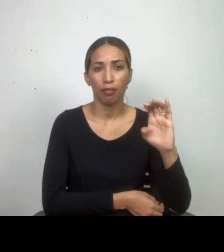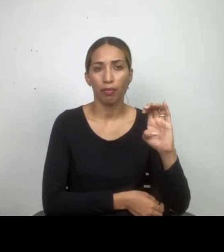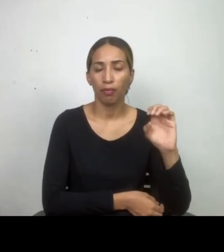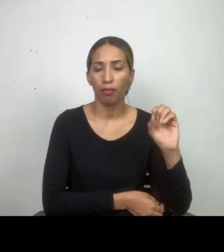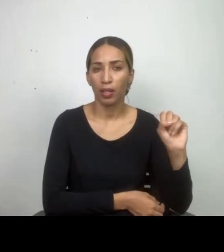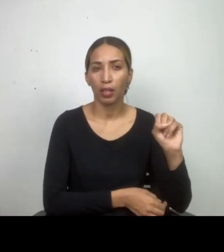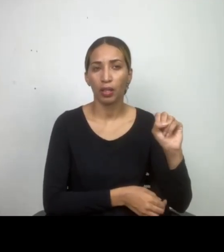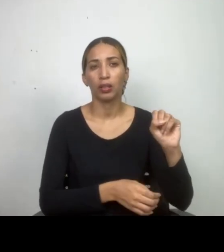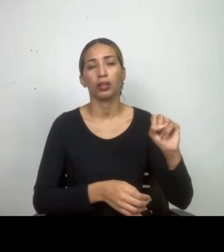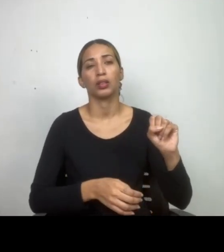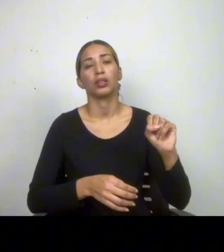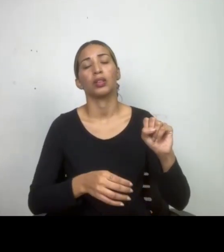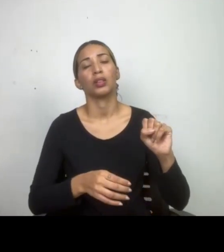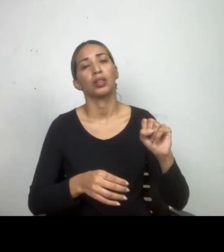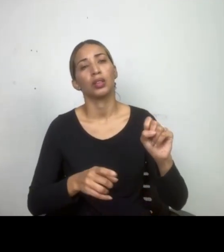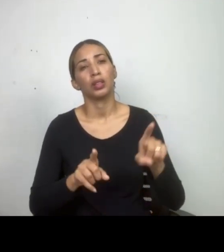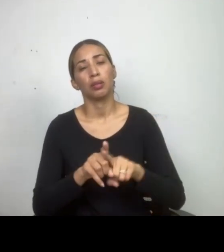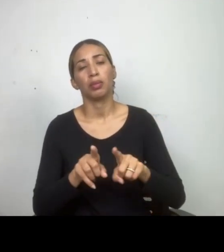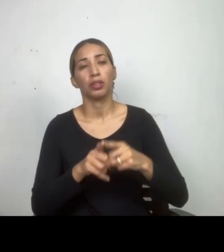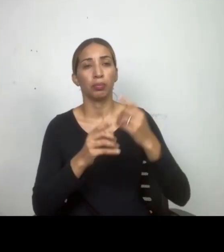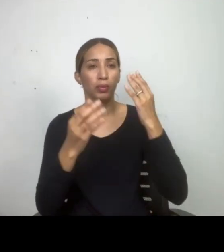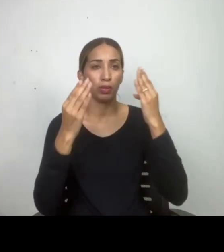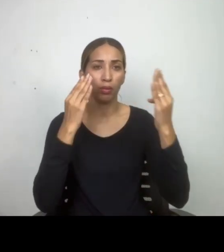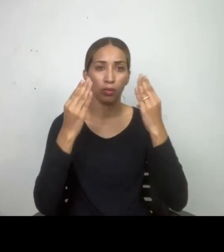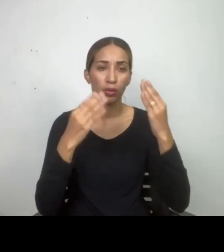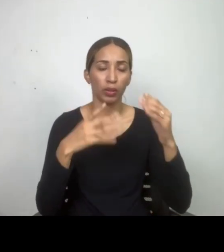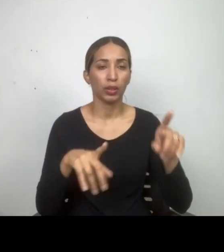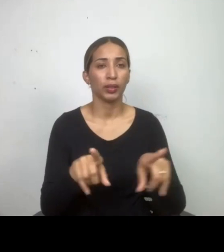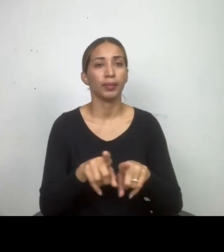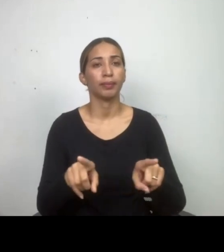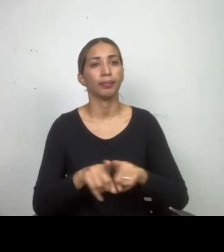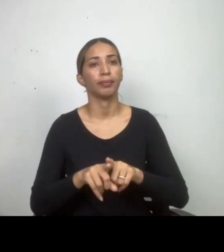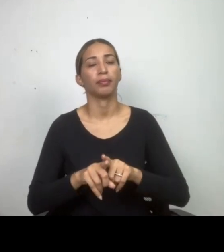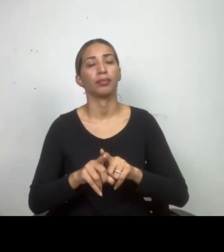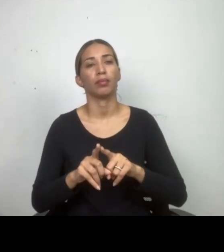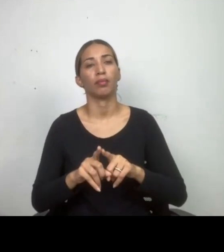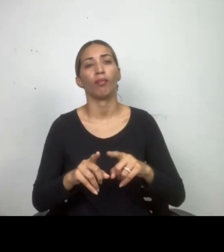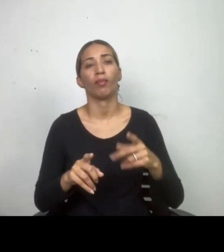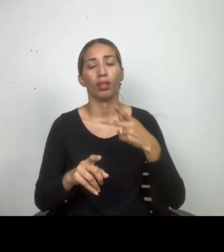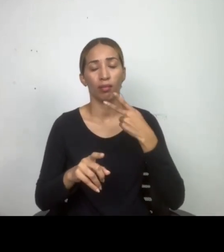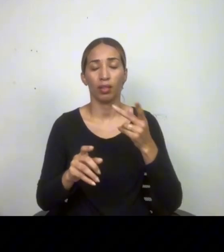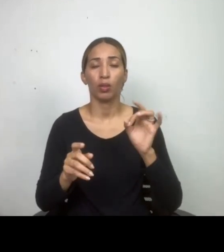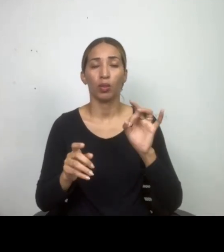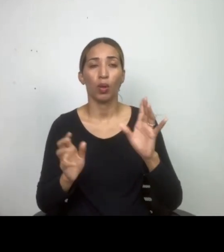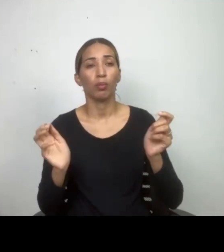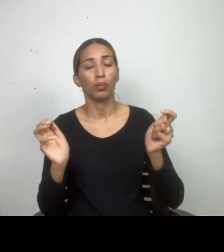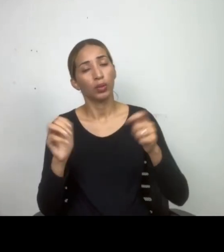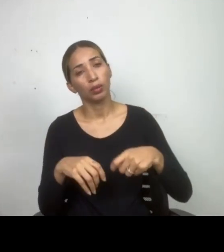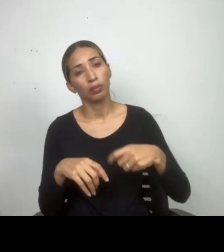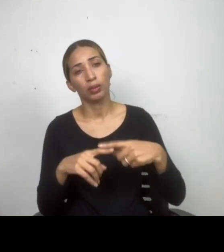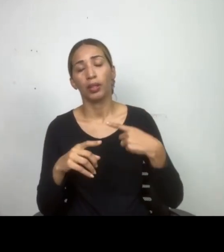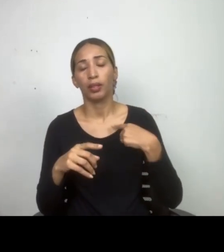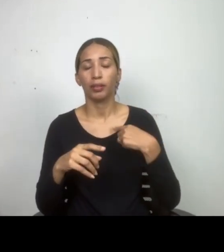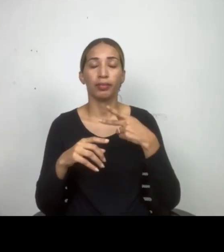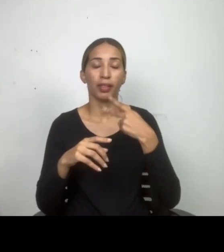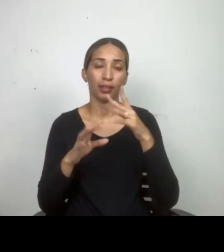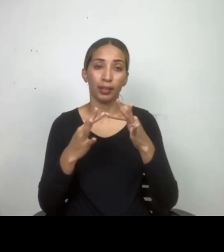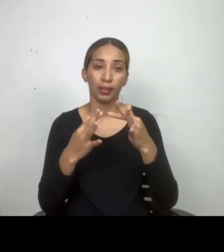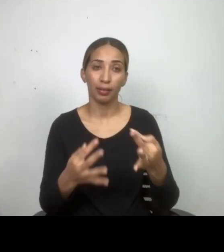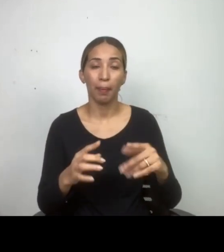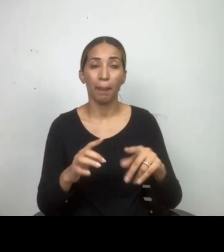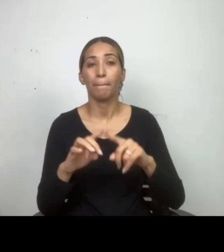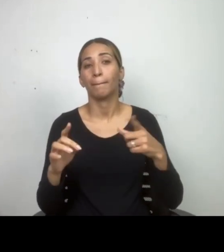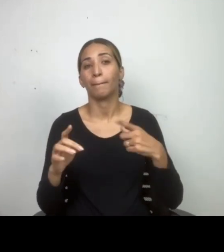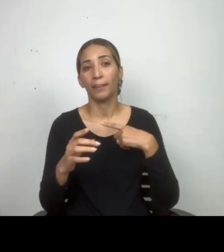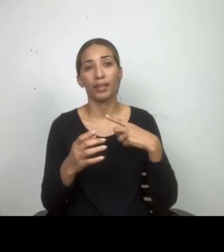possíveis abusos e violações de direitos dos internos. Estou falando possíveis porque eu estou sendo, assim, delicada, né, que